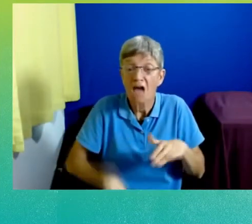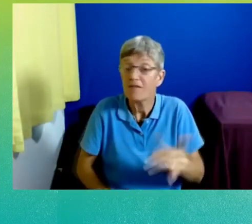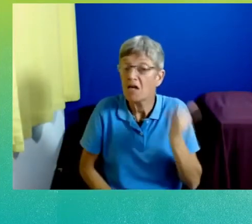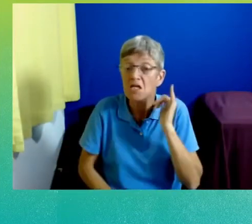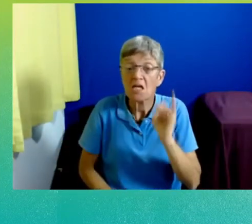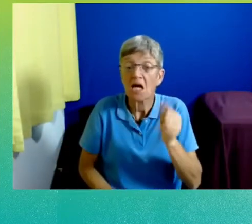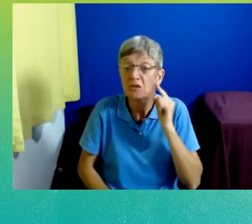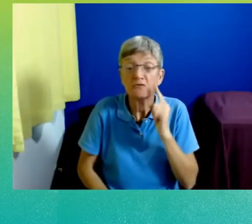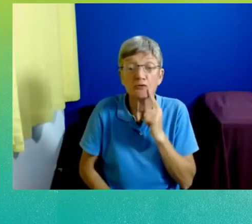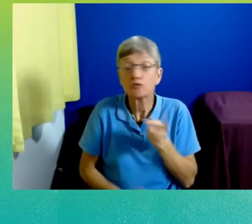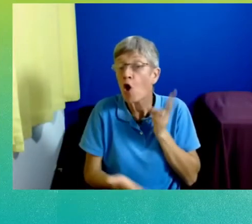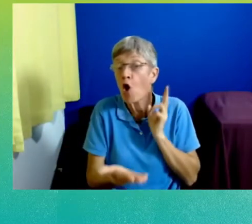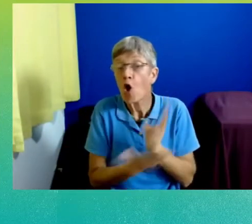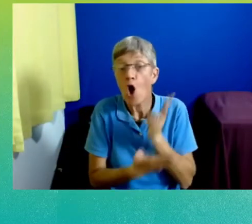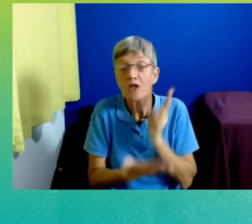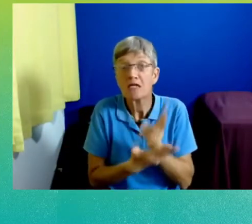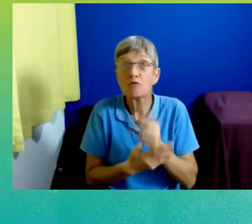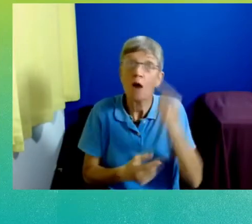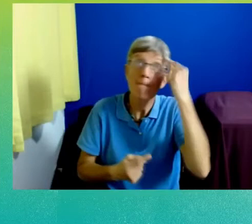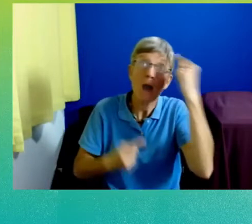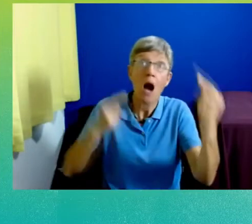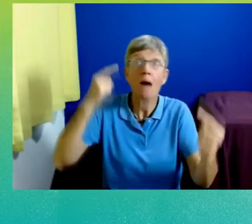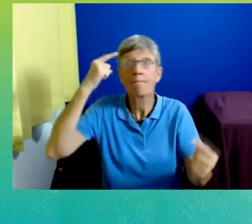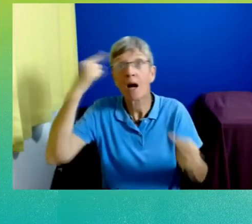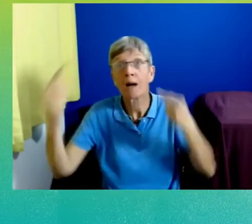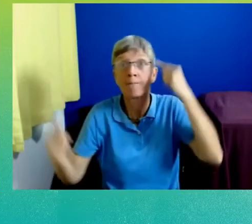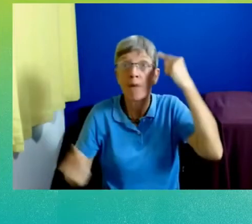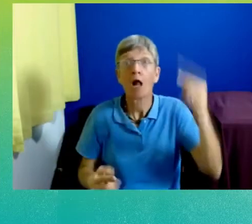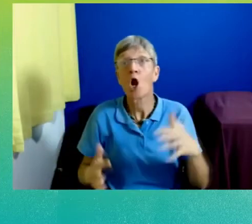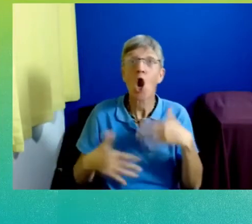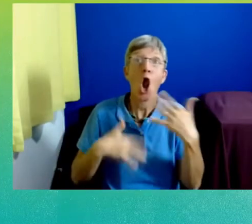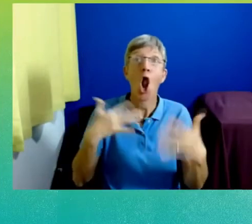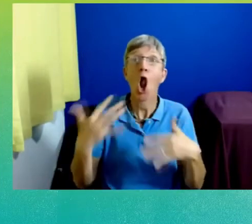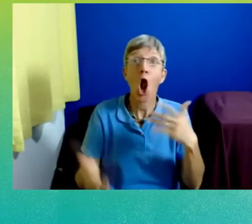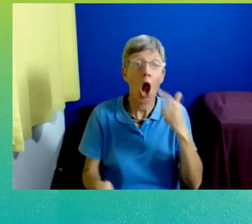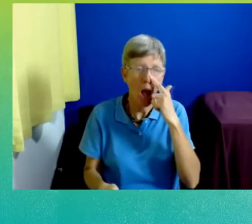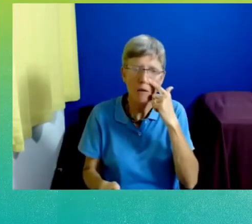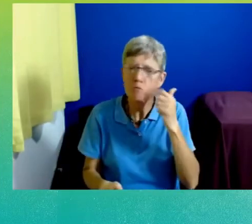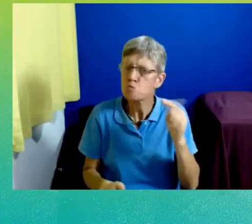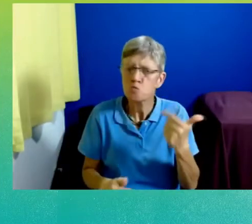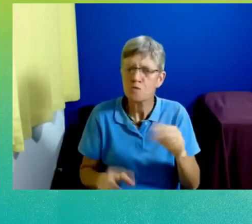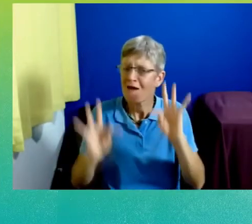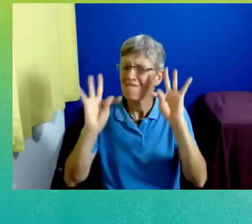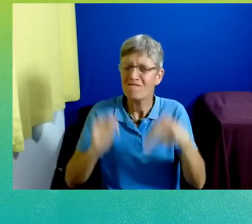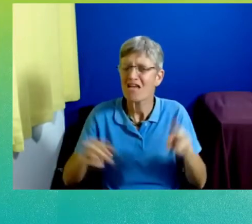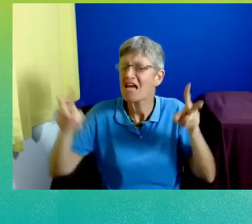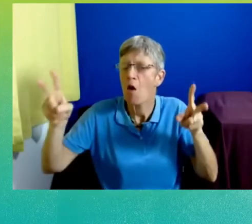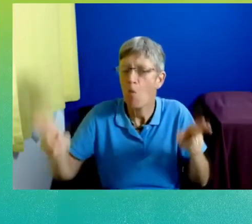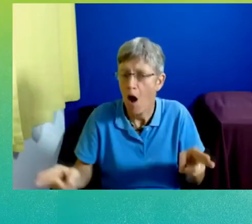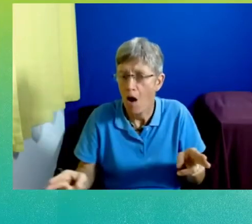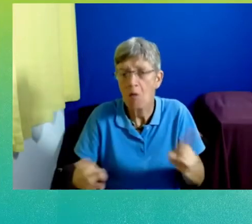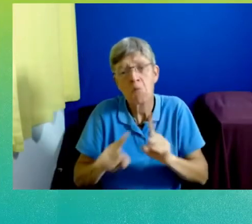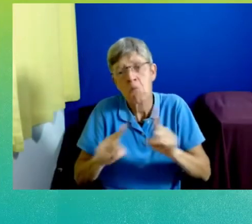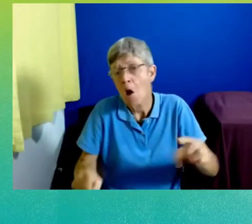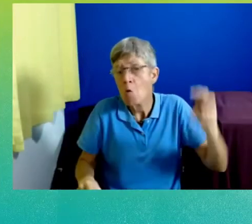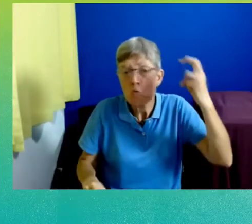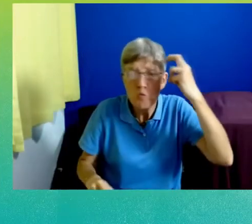Aí, então, quando está sendo dito em português, chega no fim, pronto, acabou. Mas